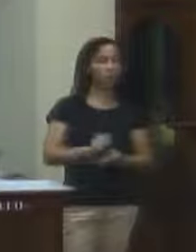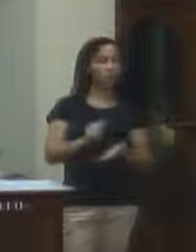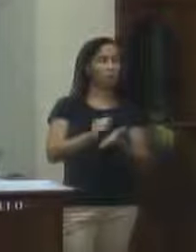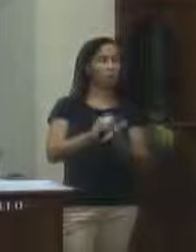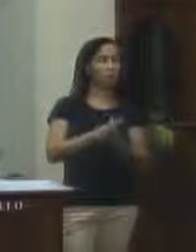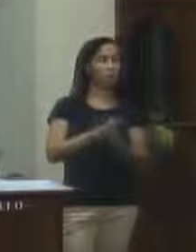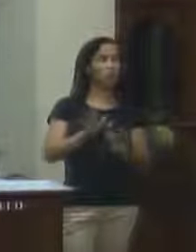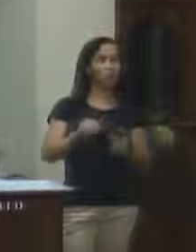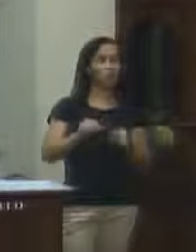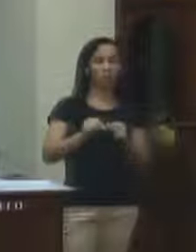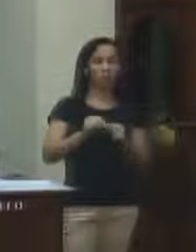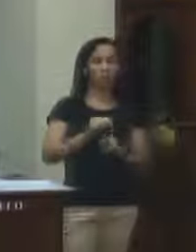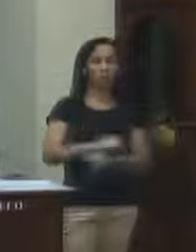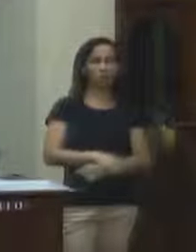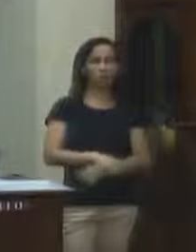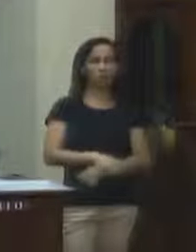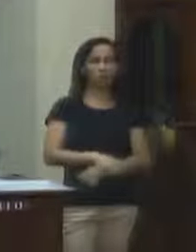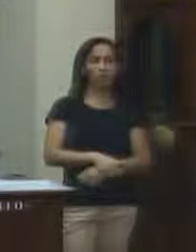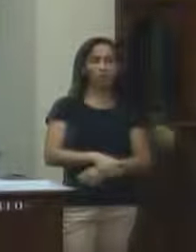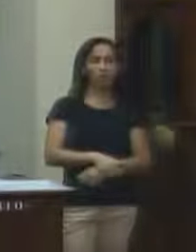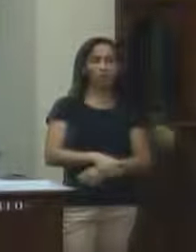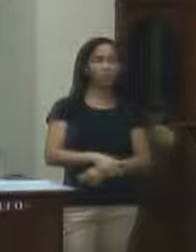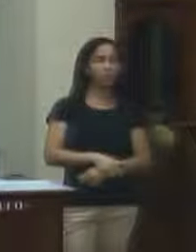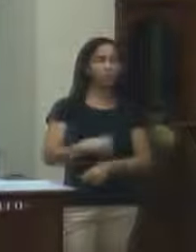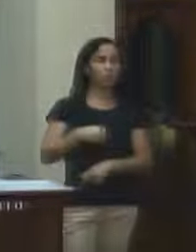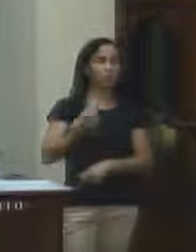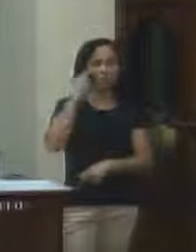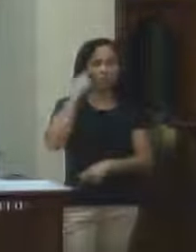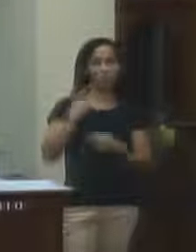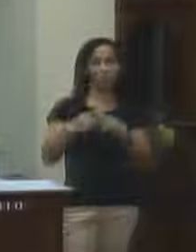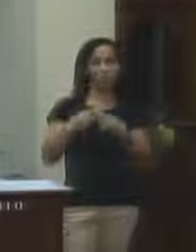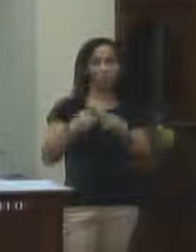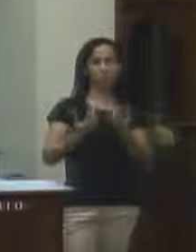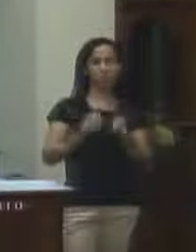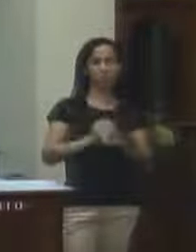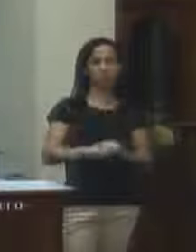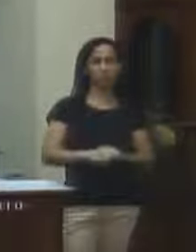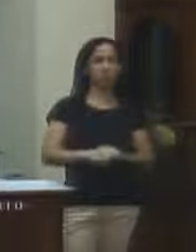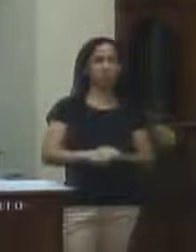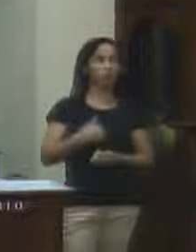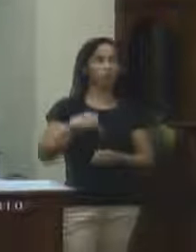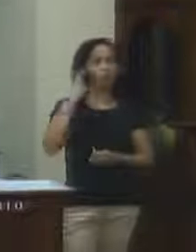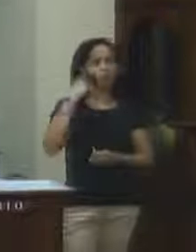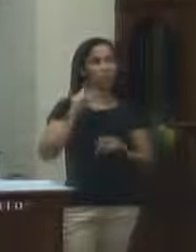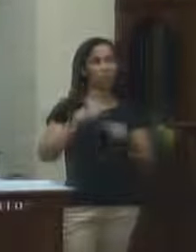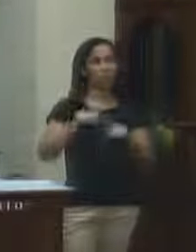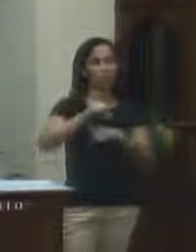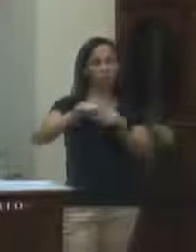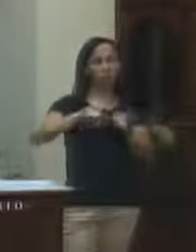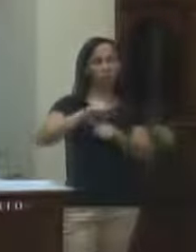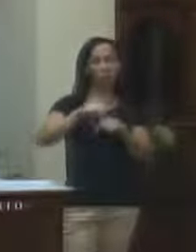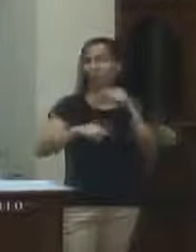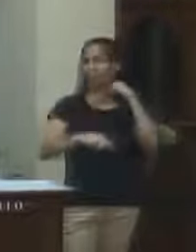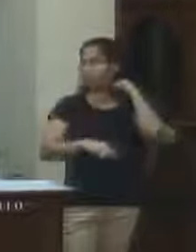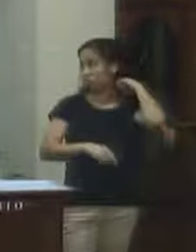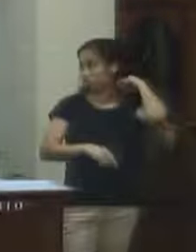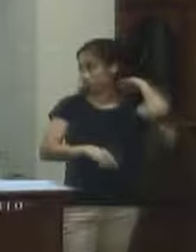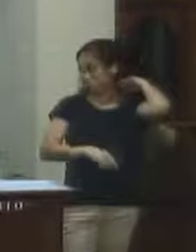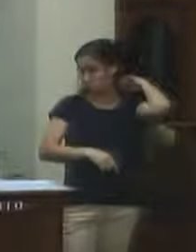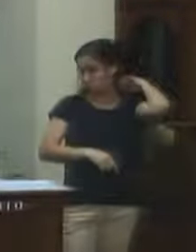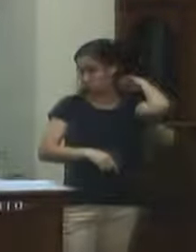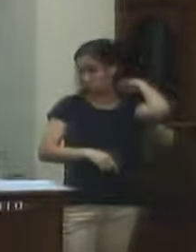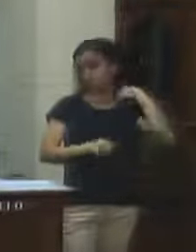estava... eu não sei por que não alteraram. Não sei se houve pedido para alterar, como eu te falei. Esse